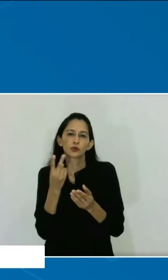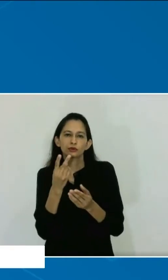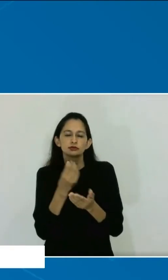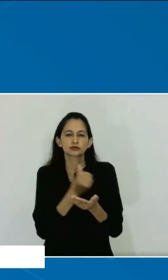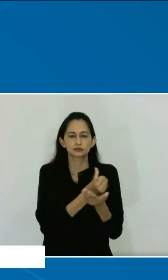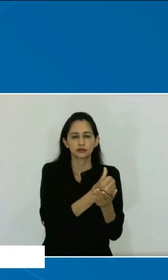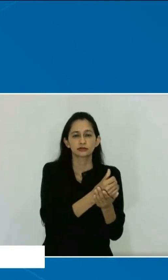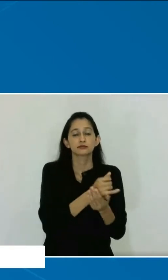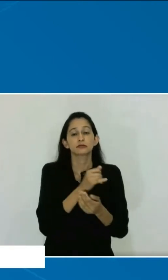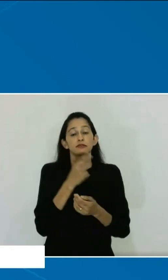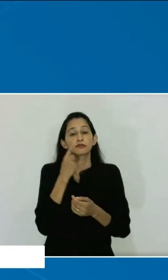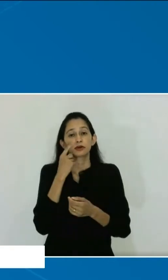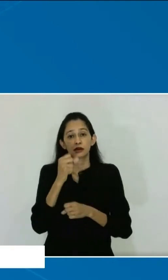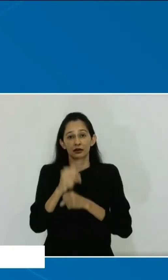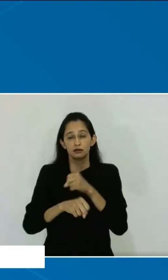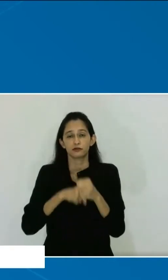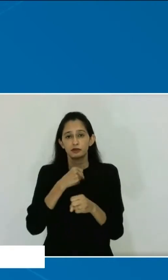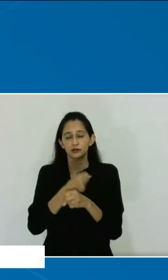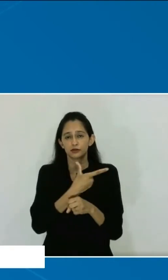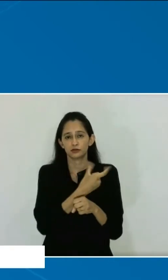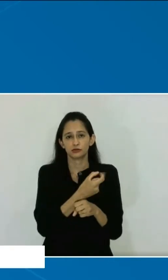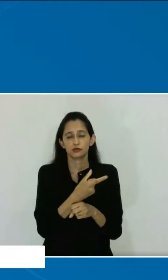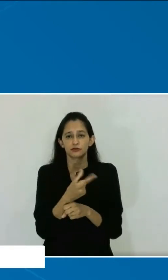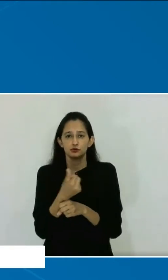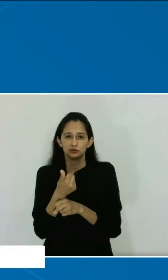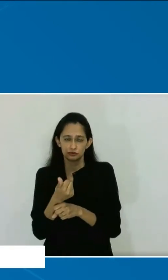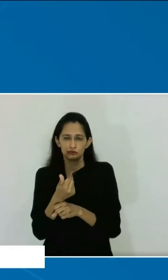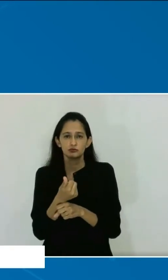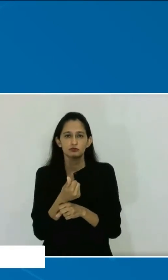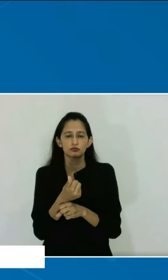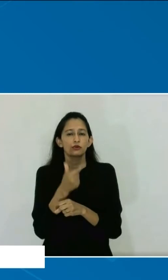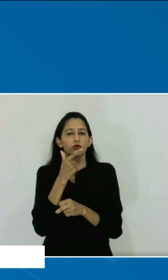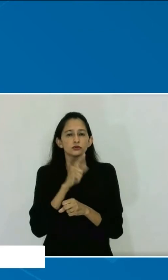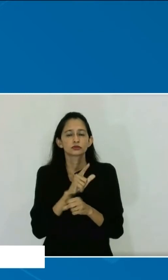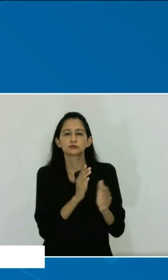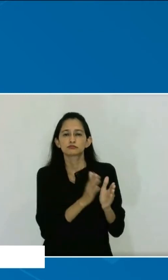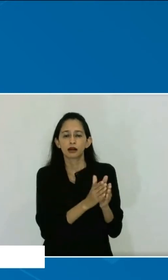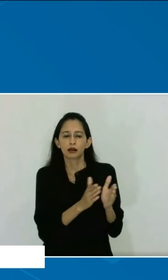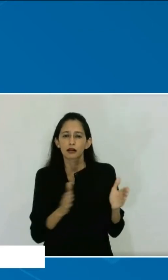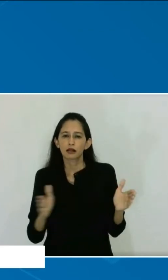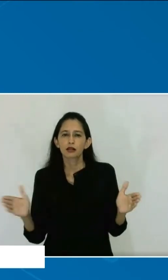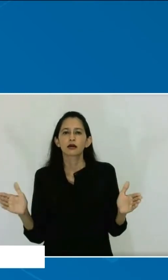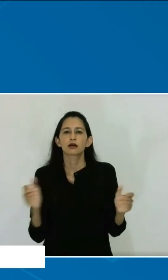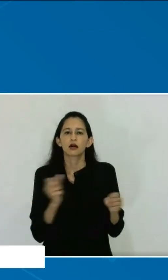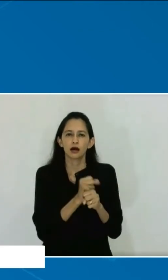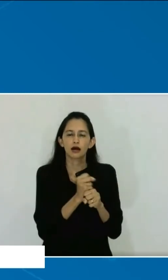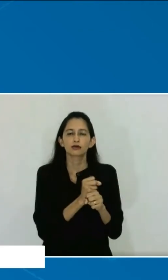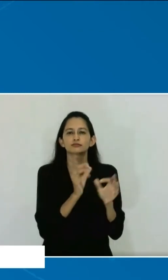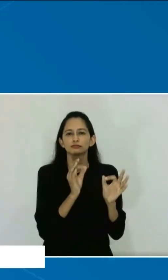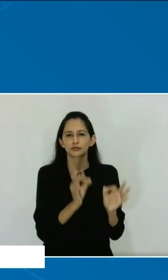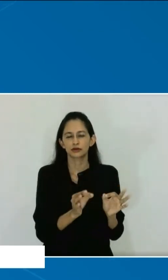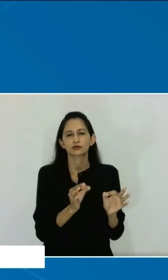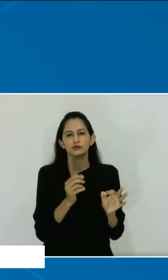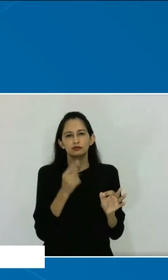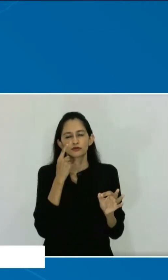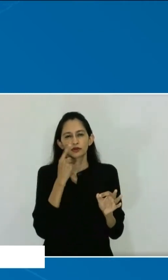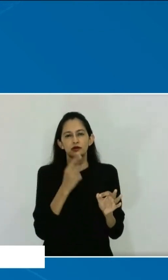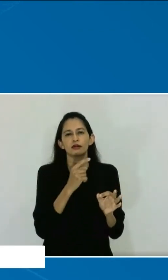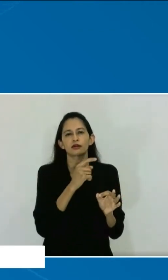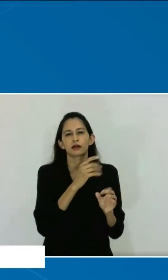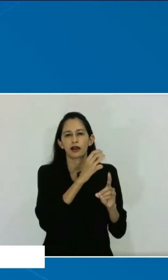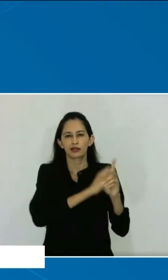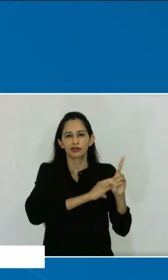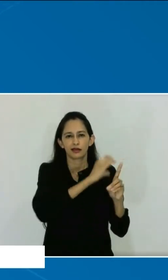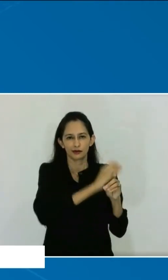de 2021 com o calendário mais perto do calendário civil, né? O calendário acadêmico